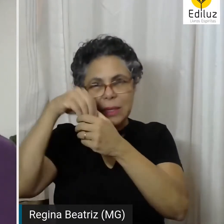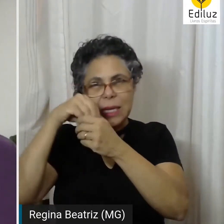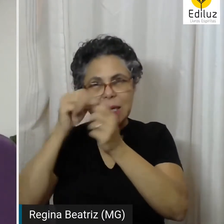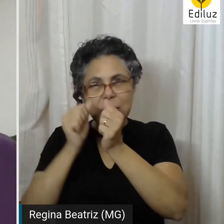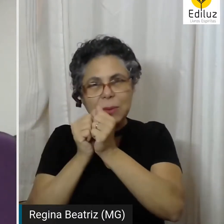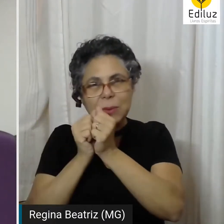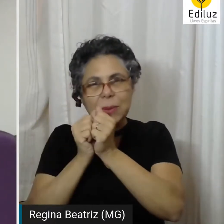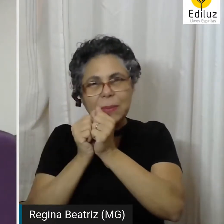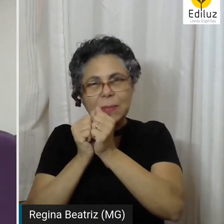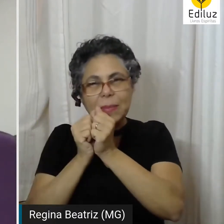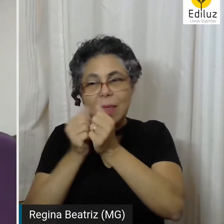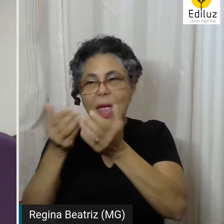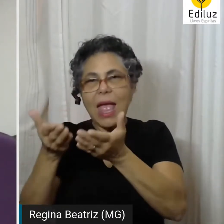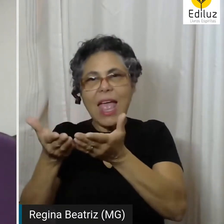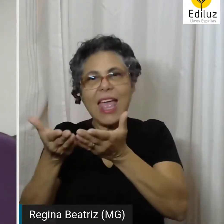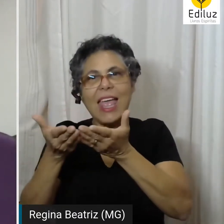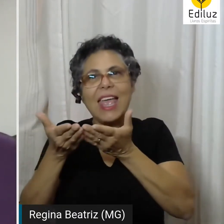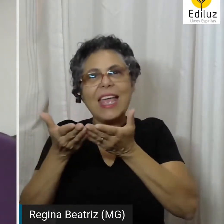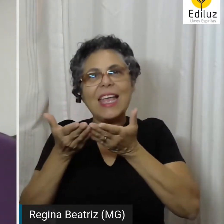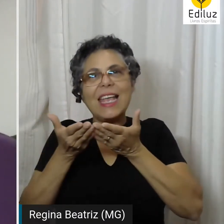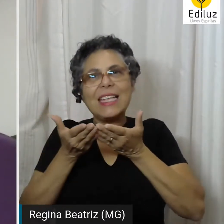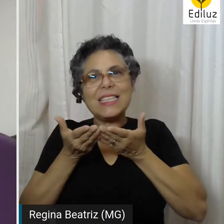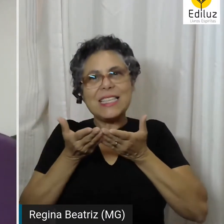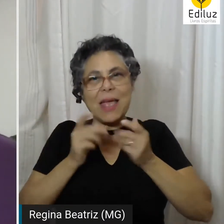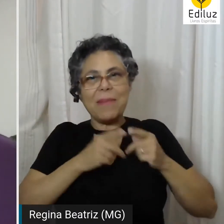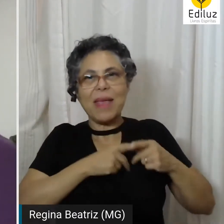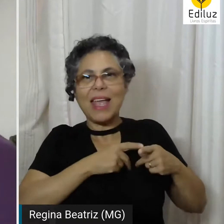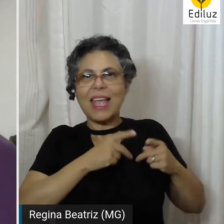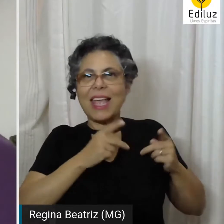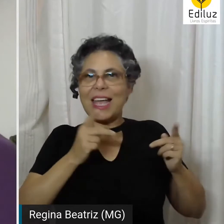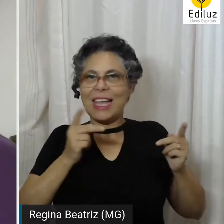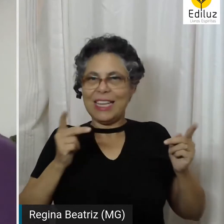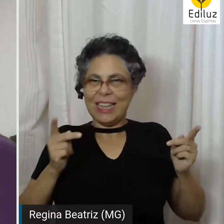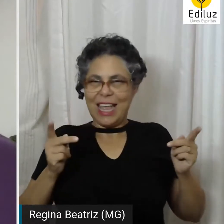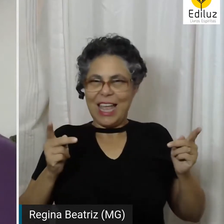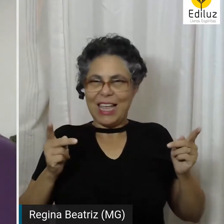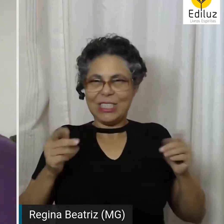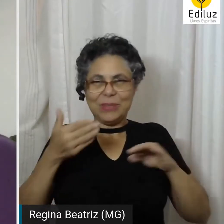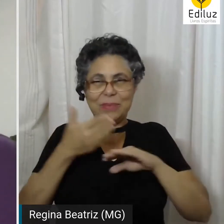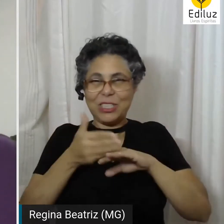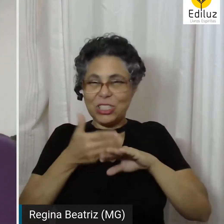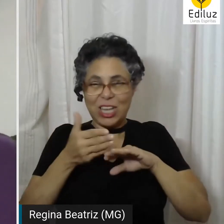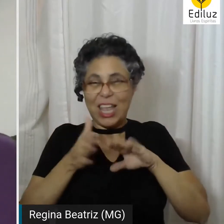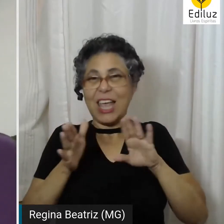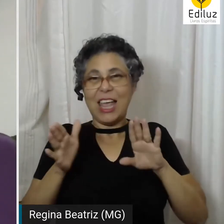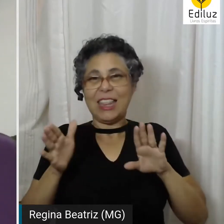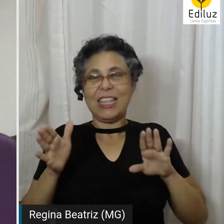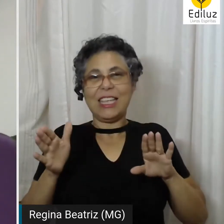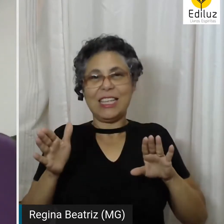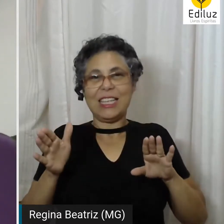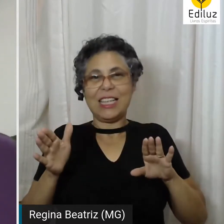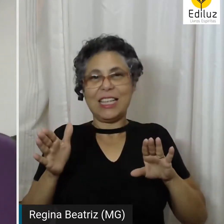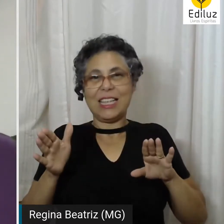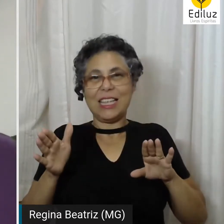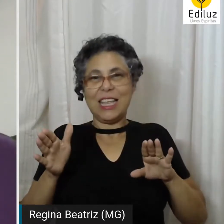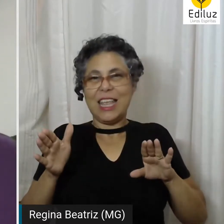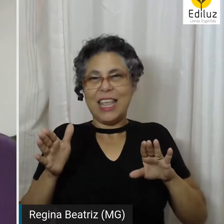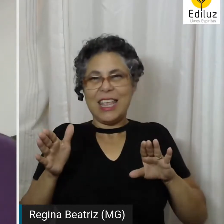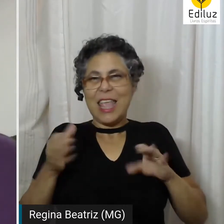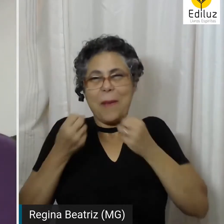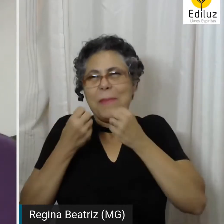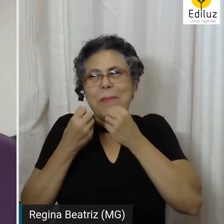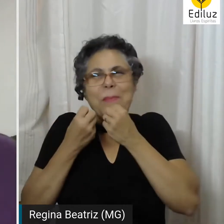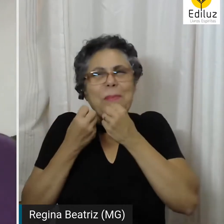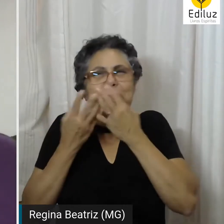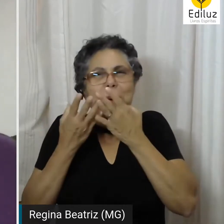física, recebe a caridade praticada, feita, e a satisfação de